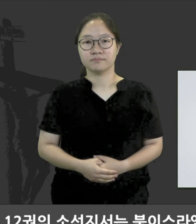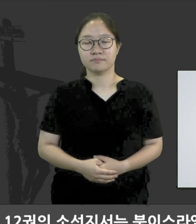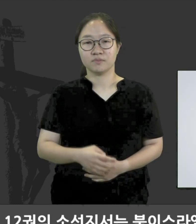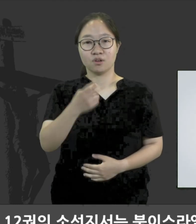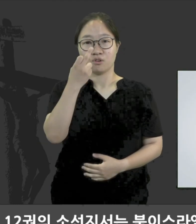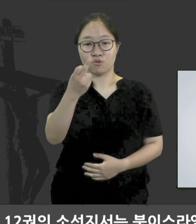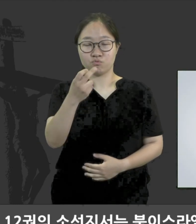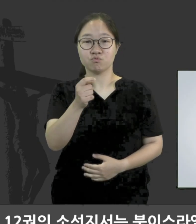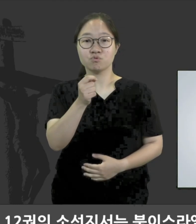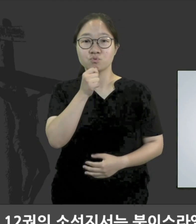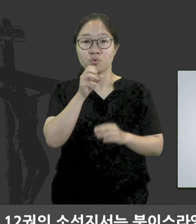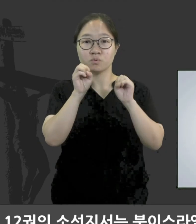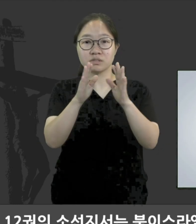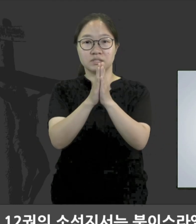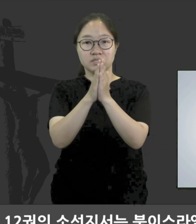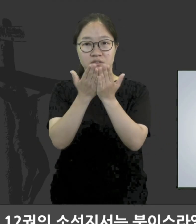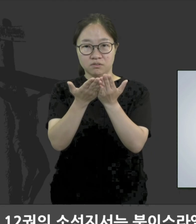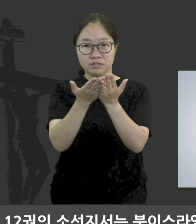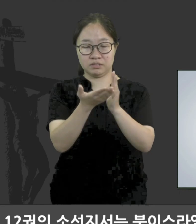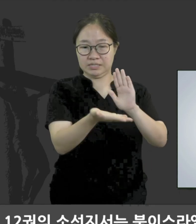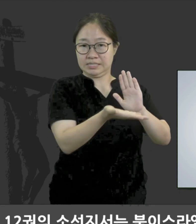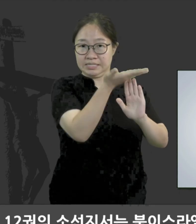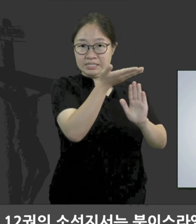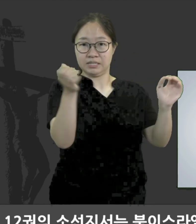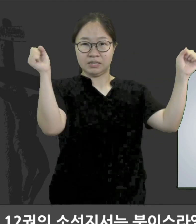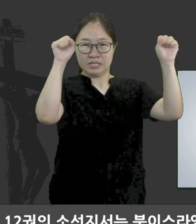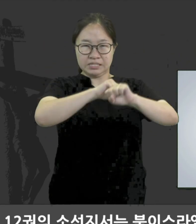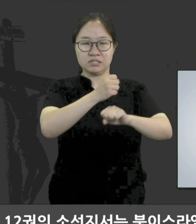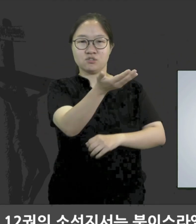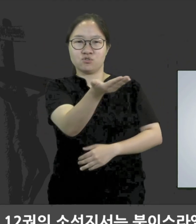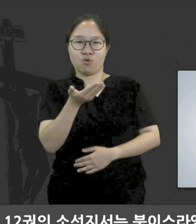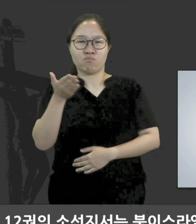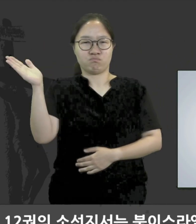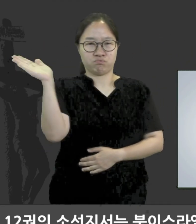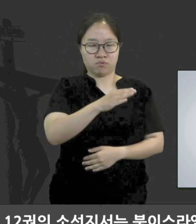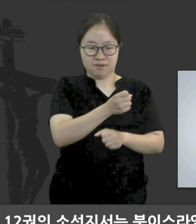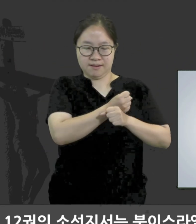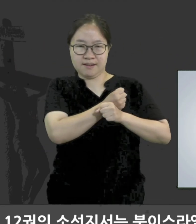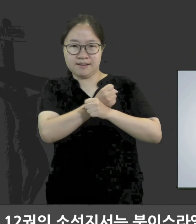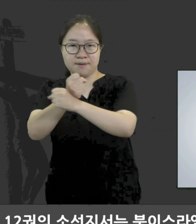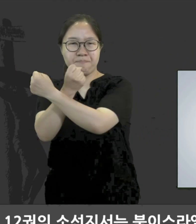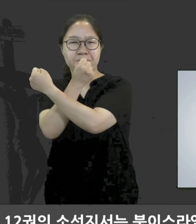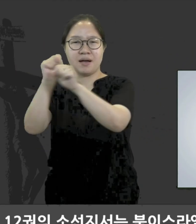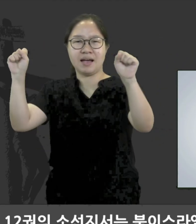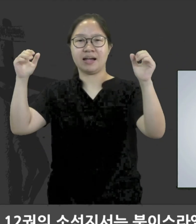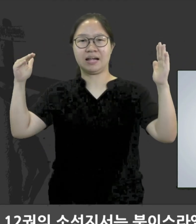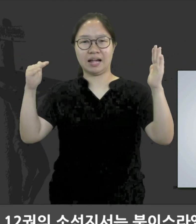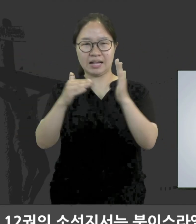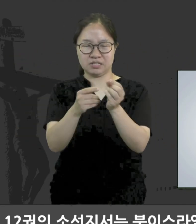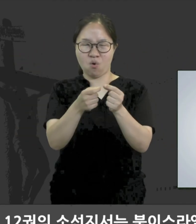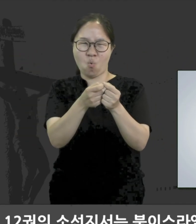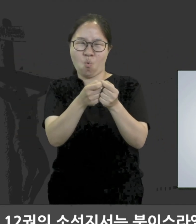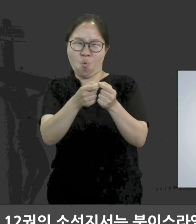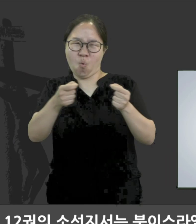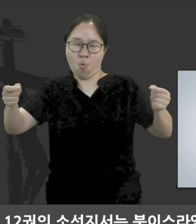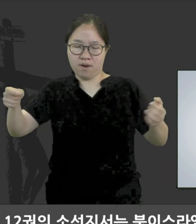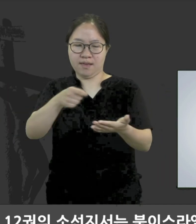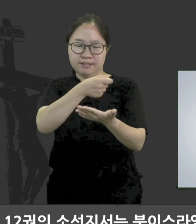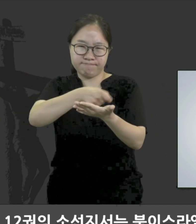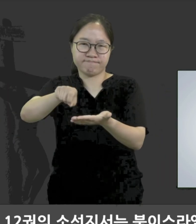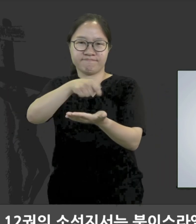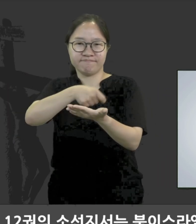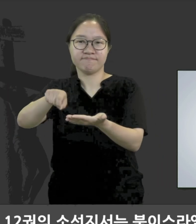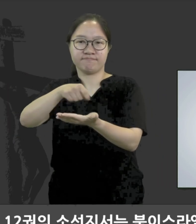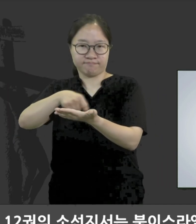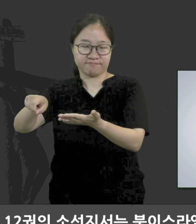열두 권의 소선지서는 북이스라엘이 멸망하기 전부터 포로 귀환 이후에 이르기까지 긴 기간에